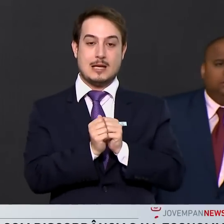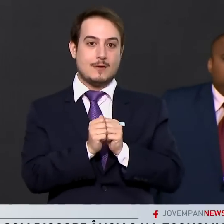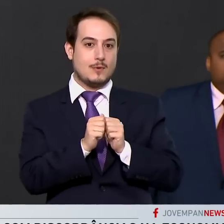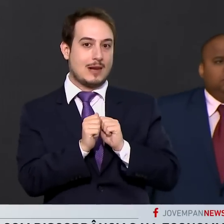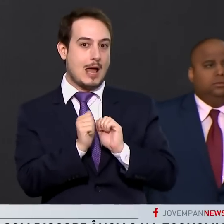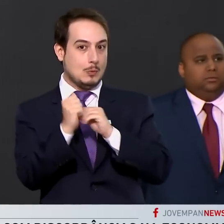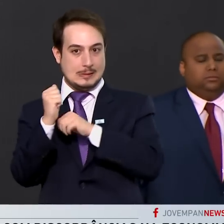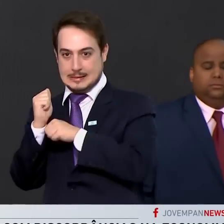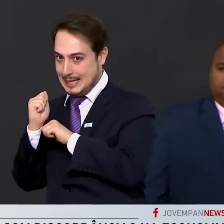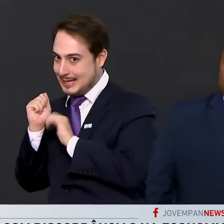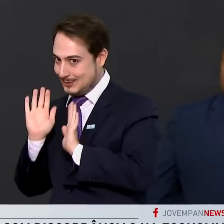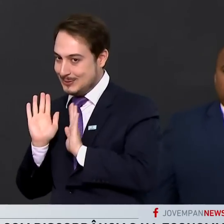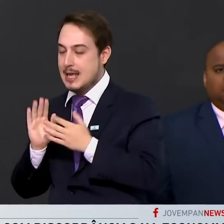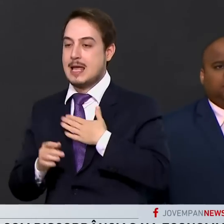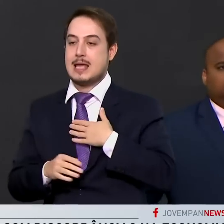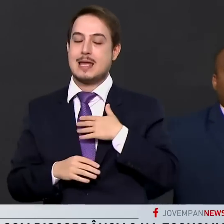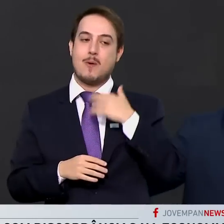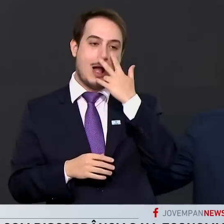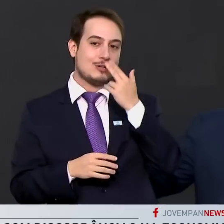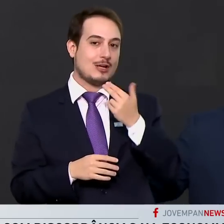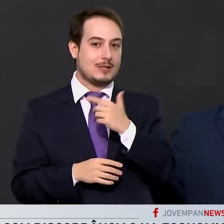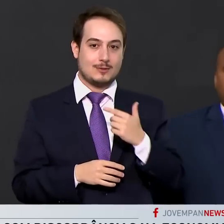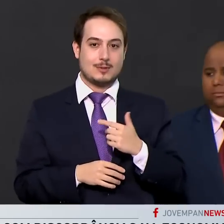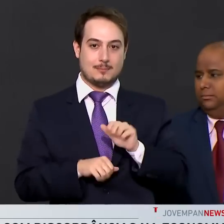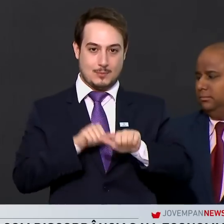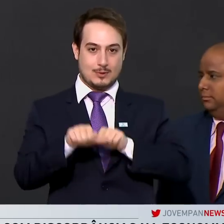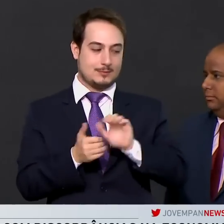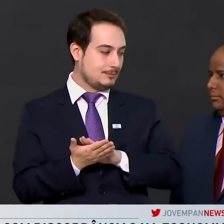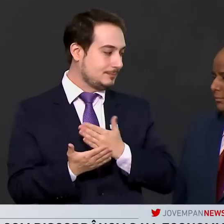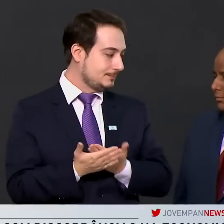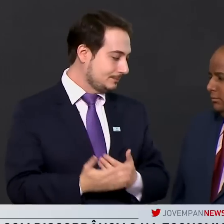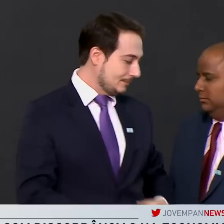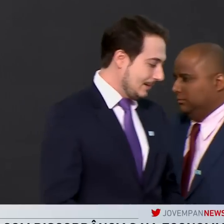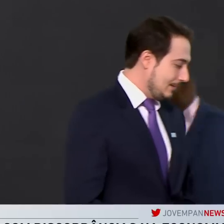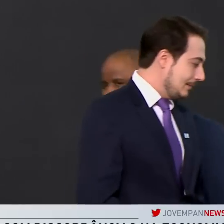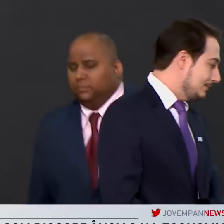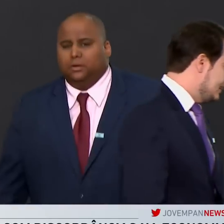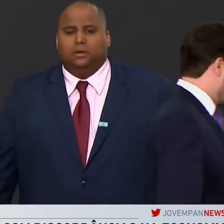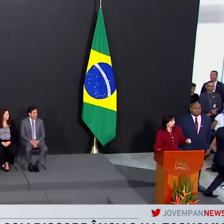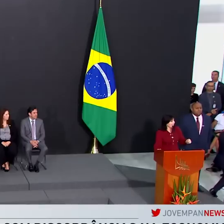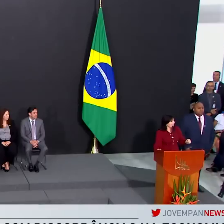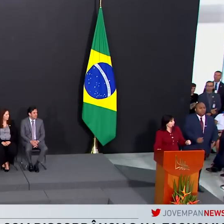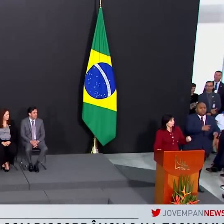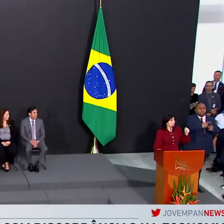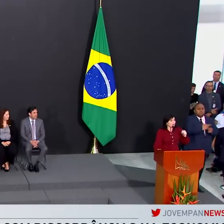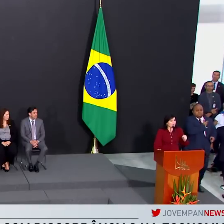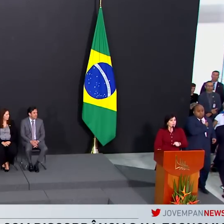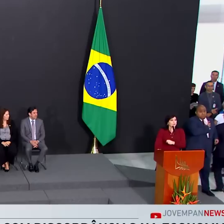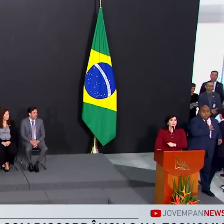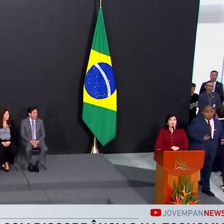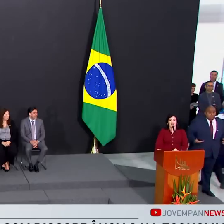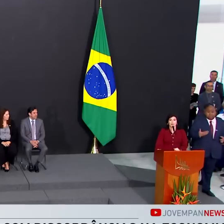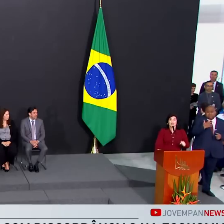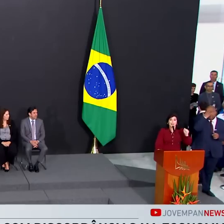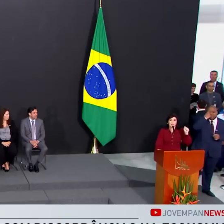confidência. Eu achava que não deveria aceitar o ministério do presidente Lula, porque na realidade, quando aqui